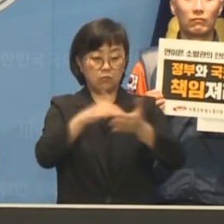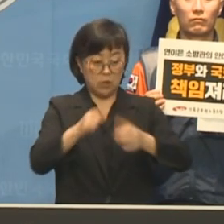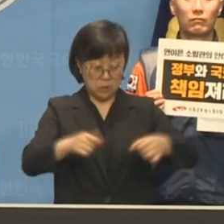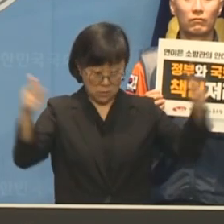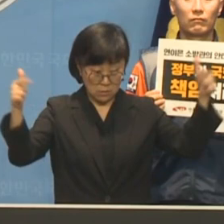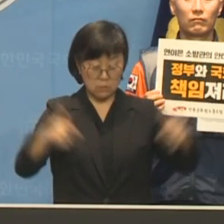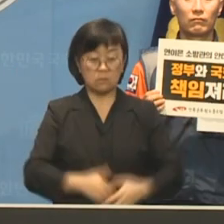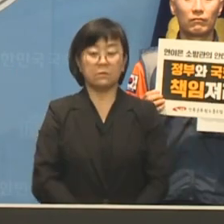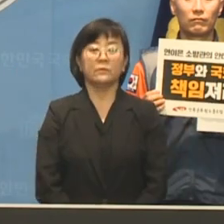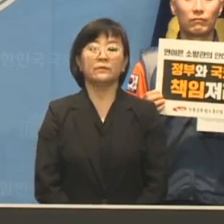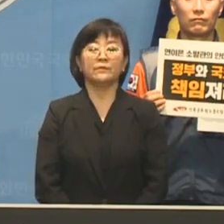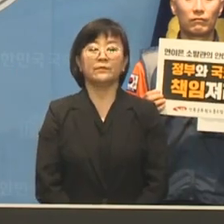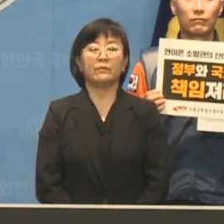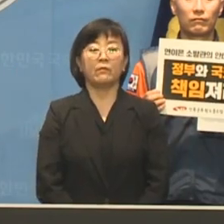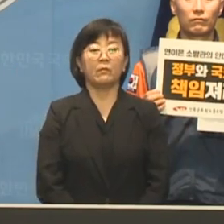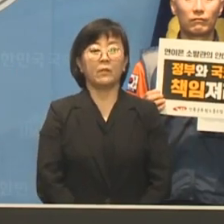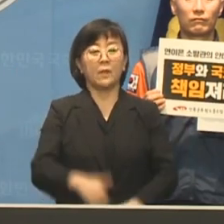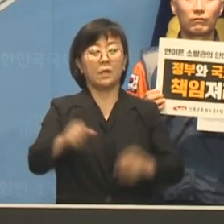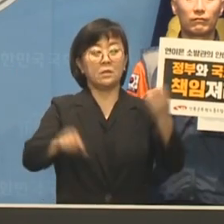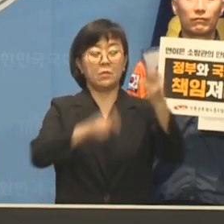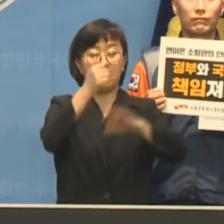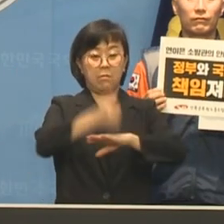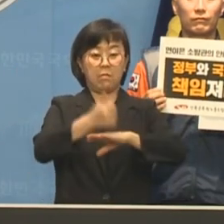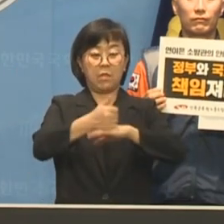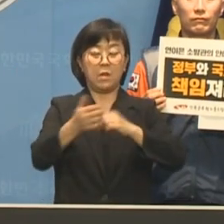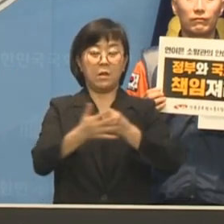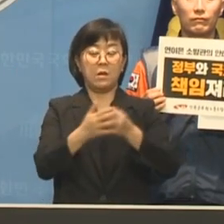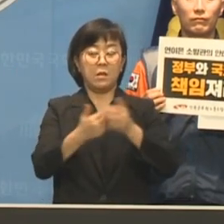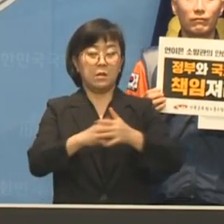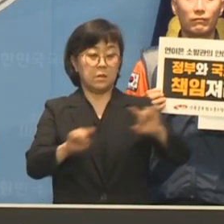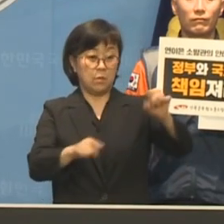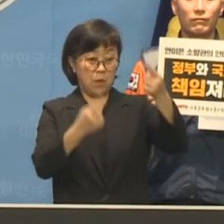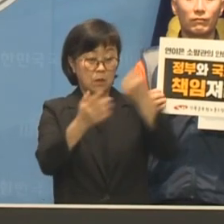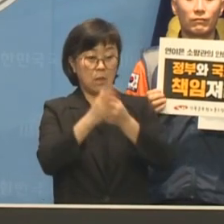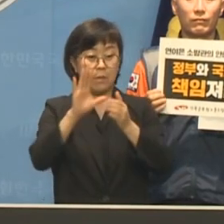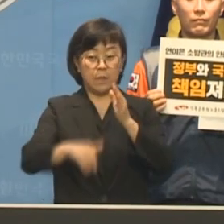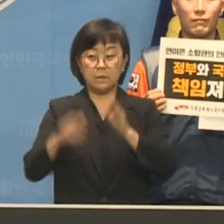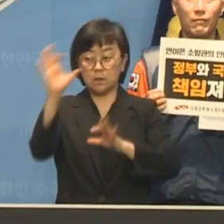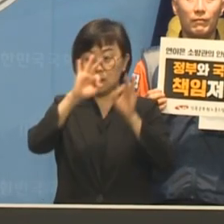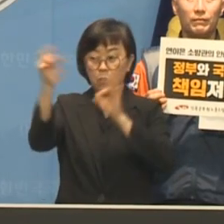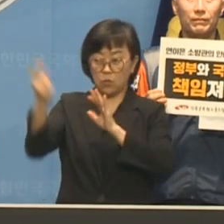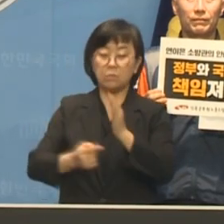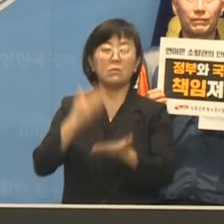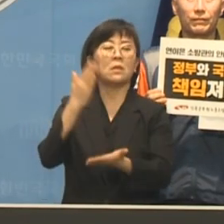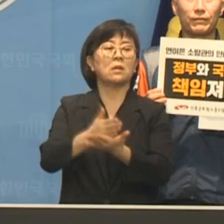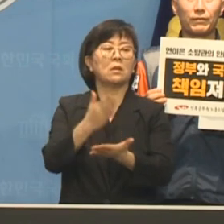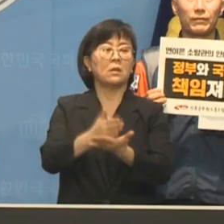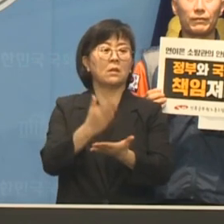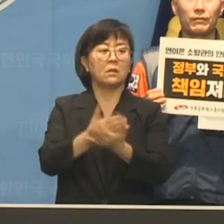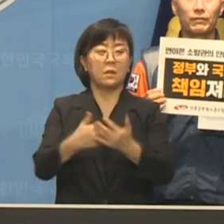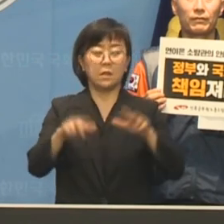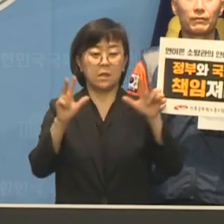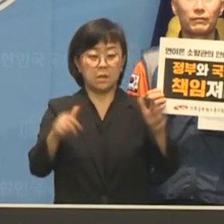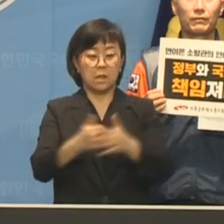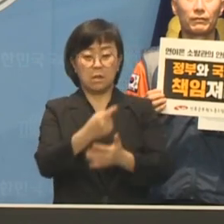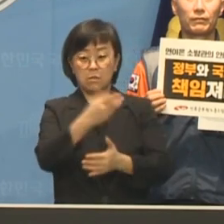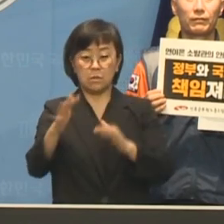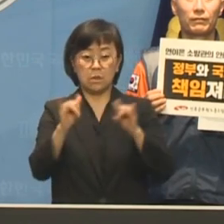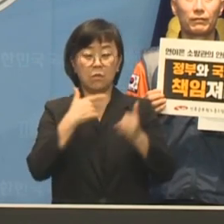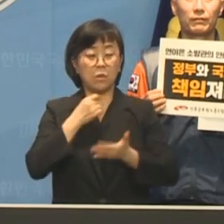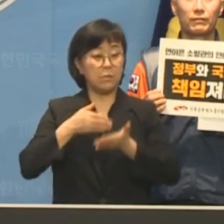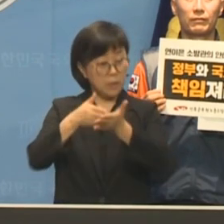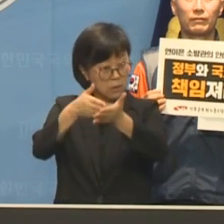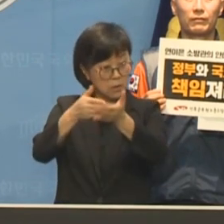주십시오. 연말연시, 설이나 명절 때만 찾아오는 대상이 아닌 이제 소방관들의